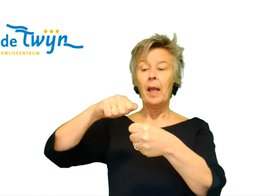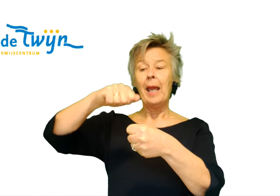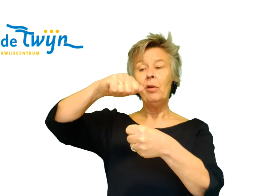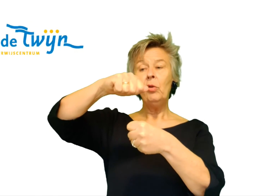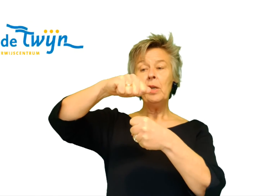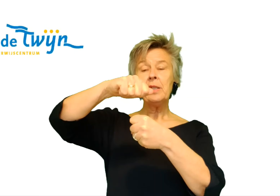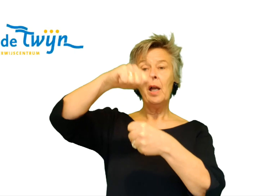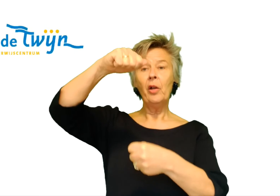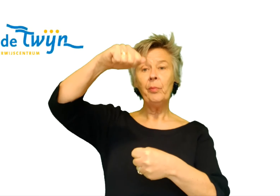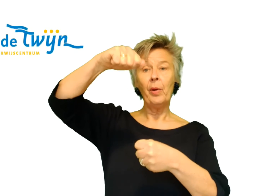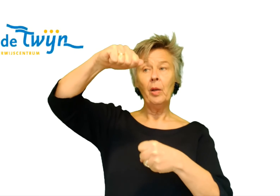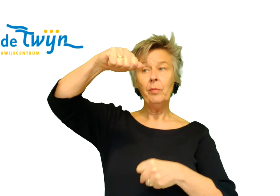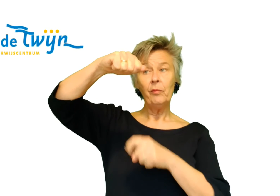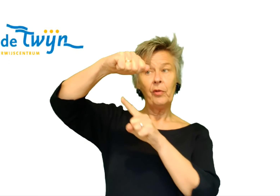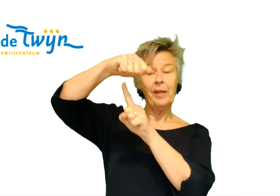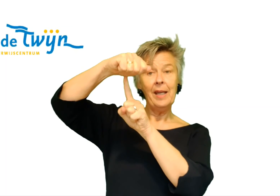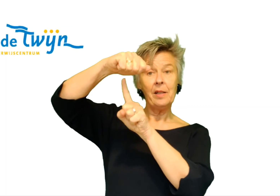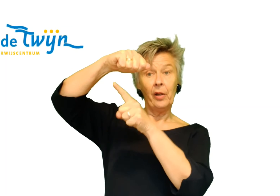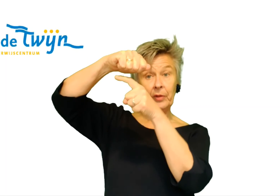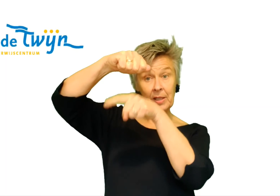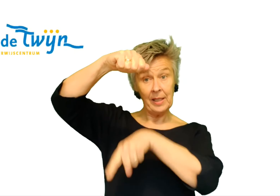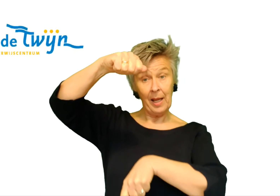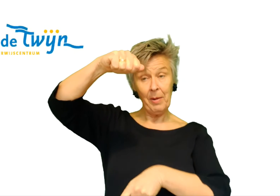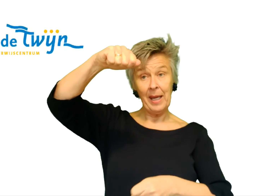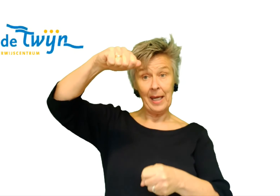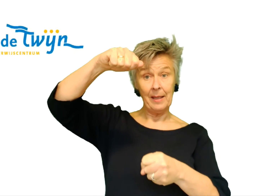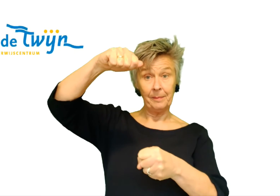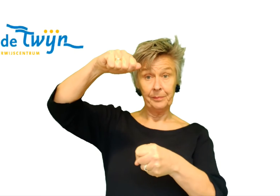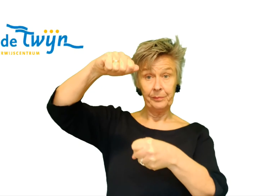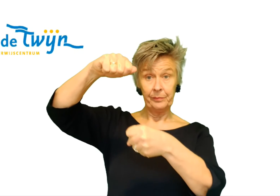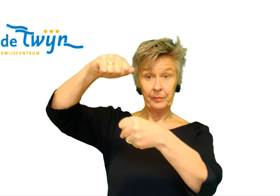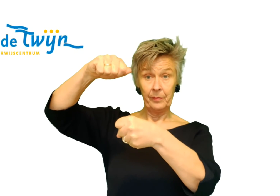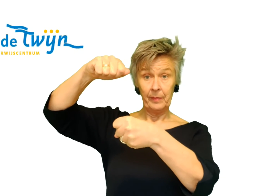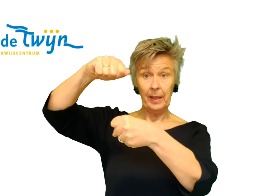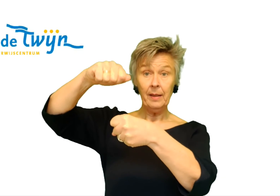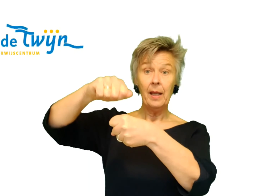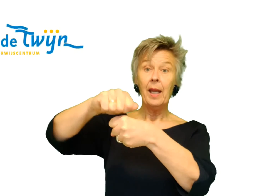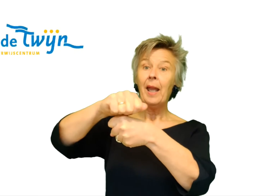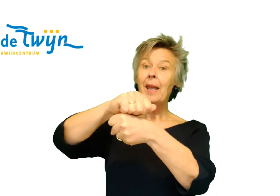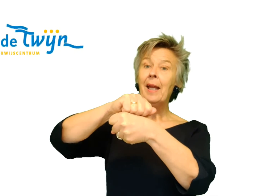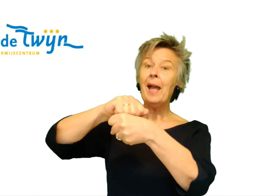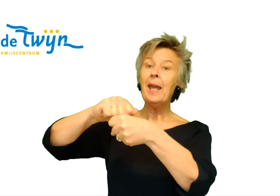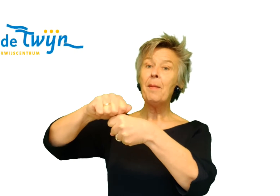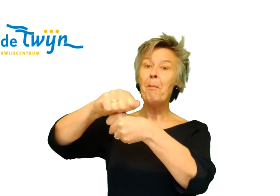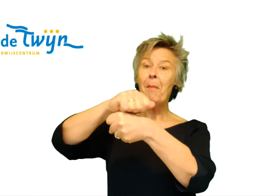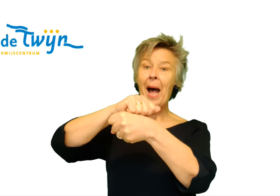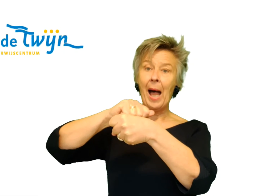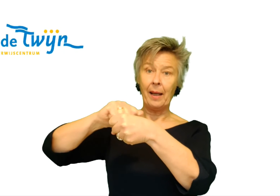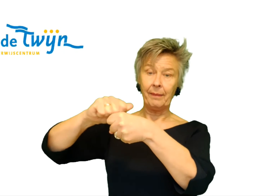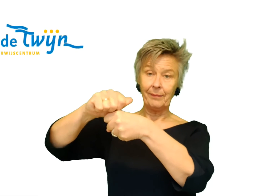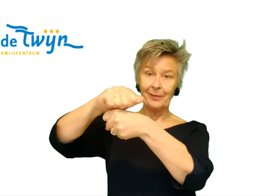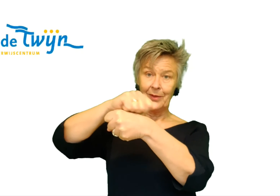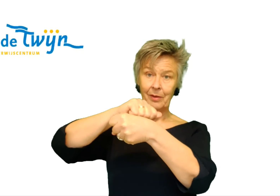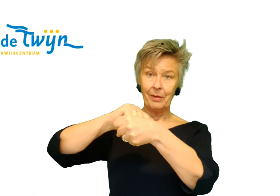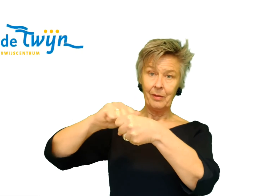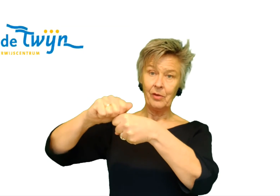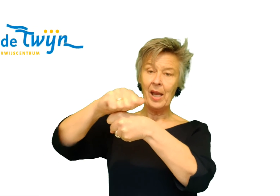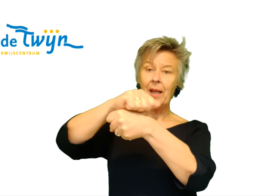En nu is de handpalm van deze hand, die is naar beneden. Ja? En dan ga je malen. Dus eigenlijk een